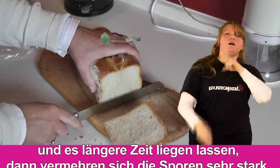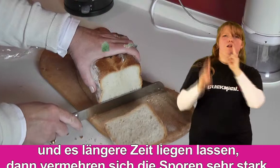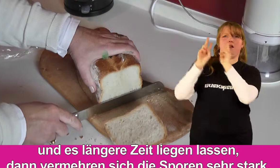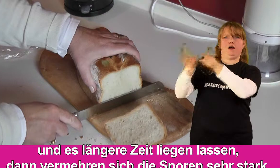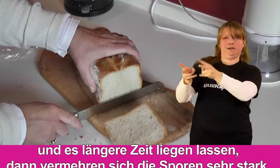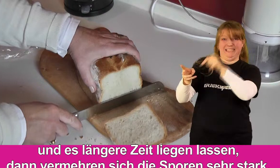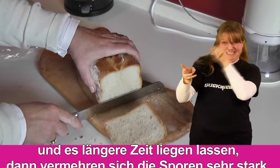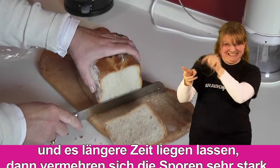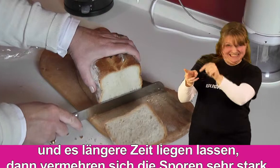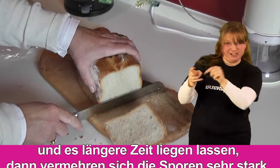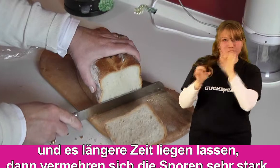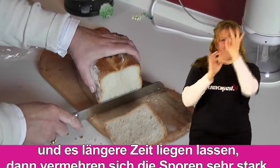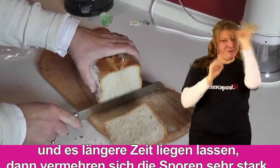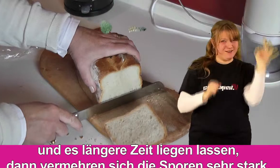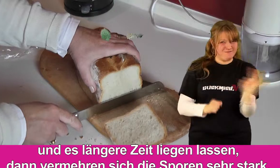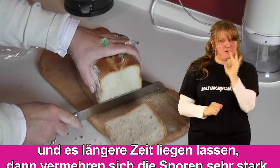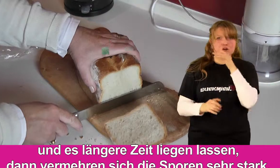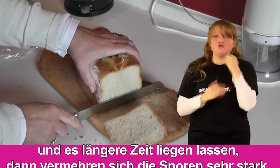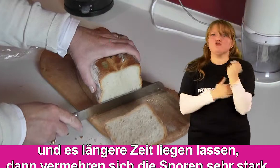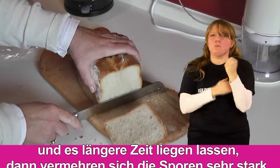dann vermehren sich die Sporen sehr stark.